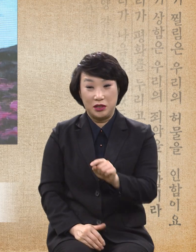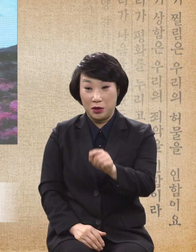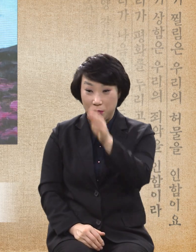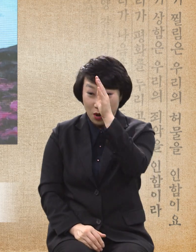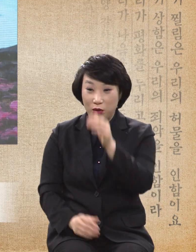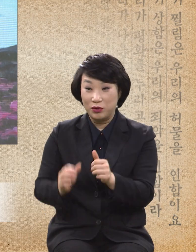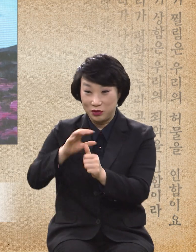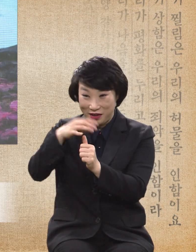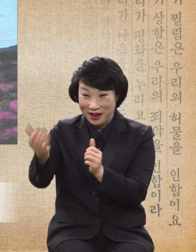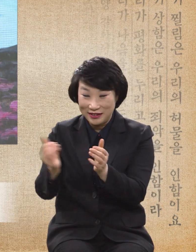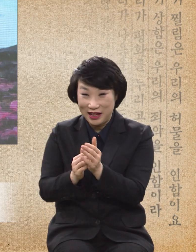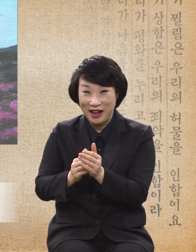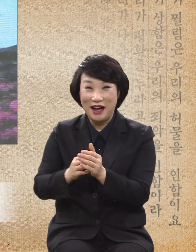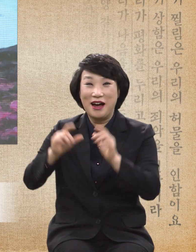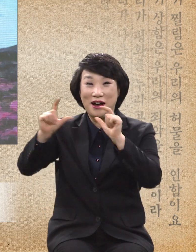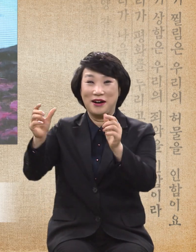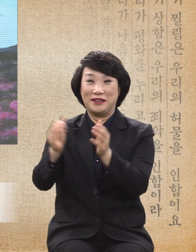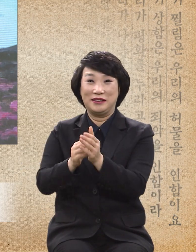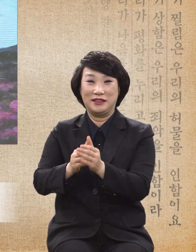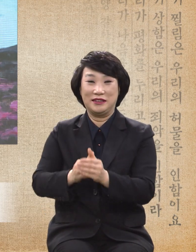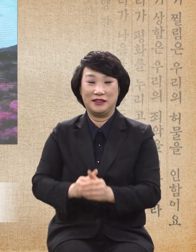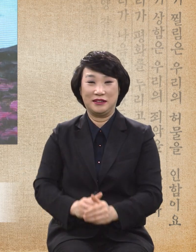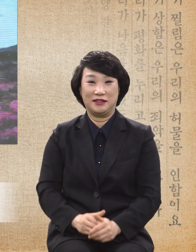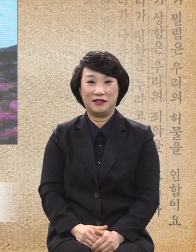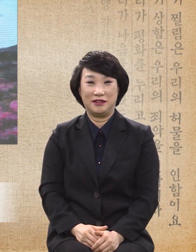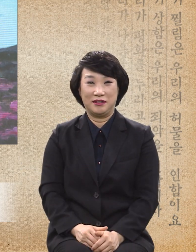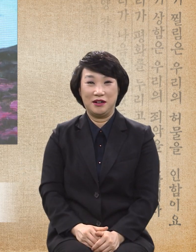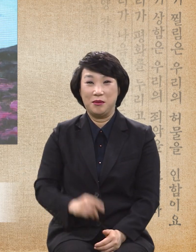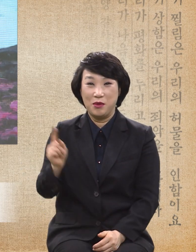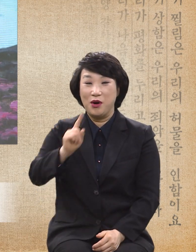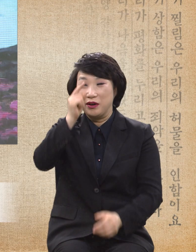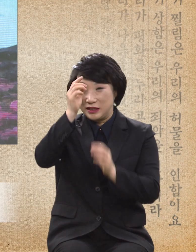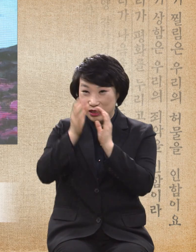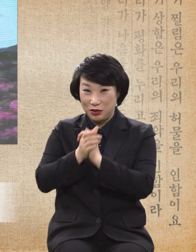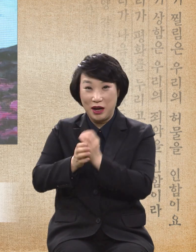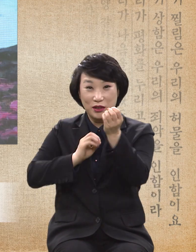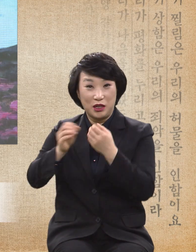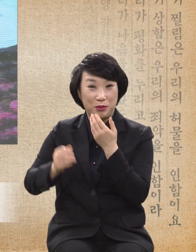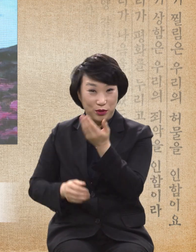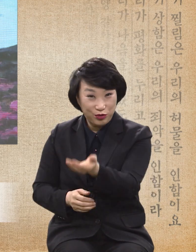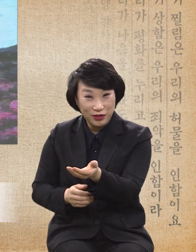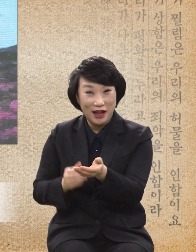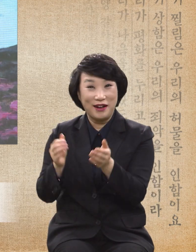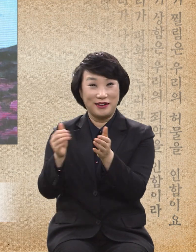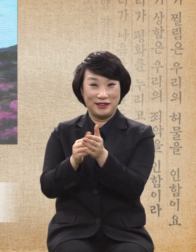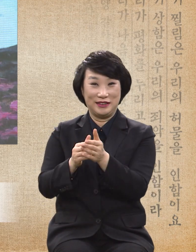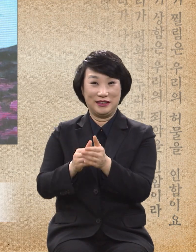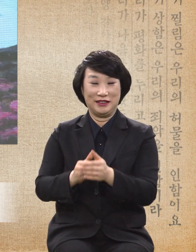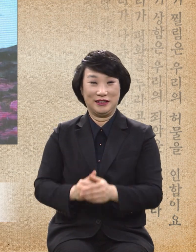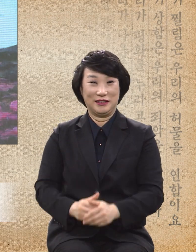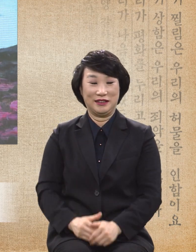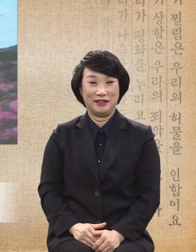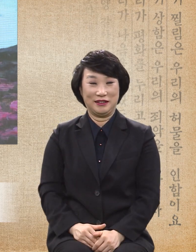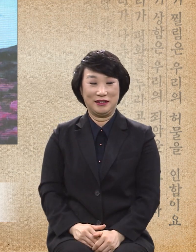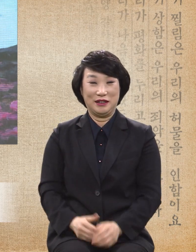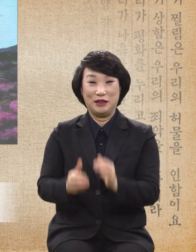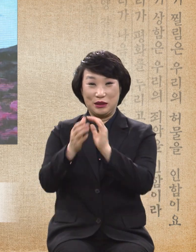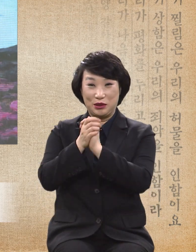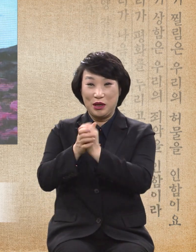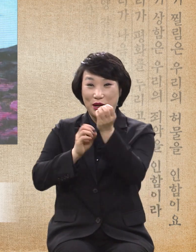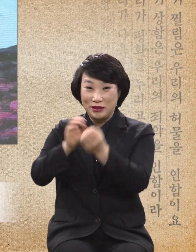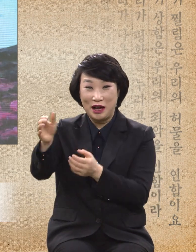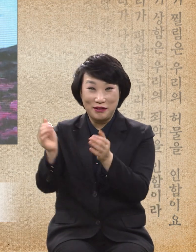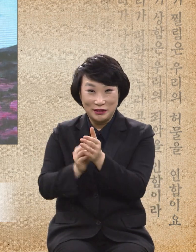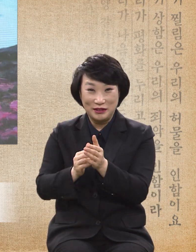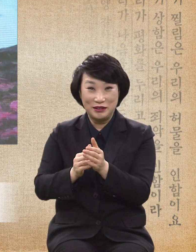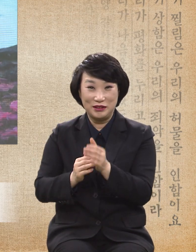병에서 놓였다 한마디면 끝나. 무엇이니 구하라 내가 응답하리라. 기도의 응답이면